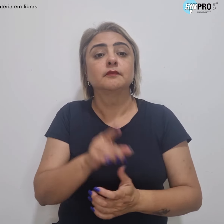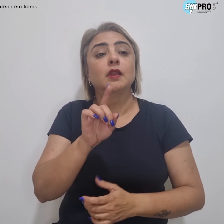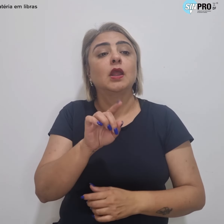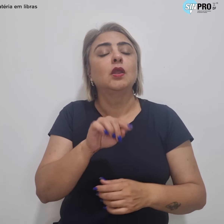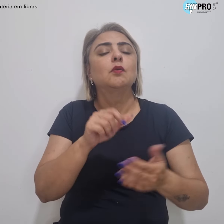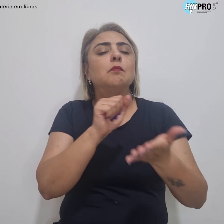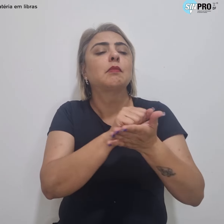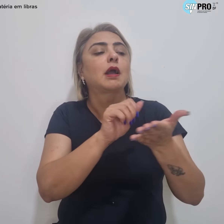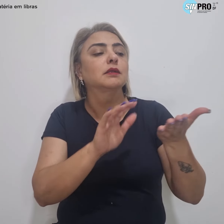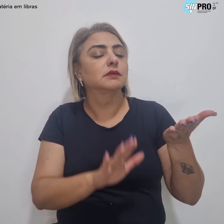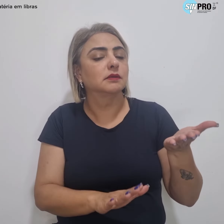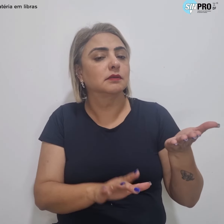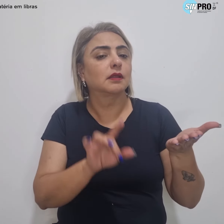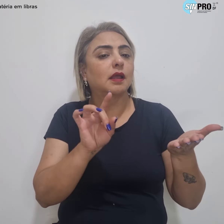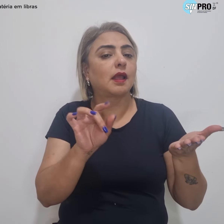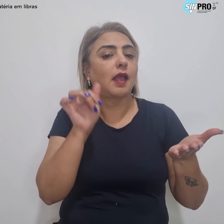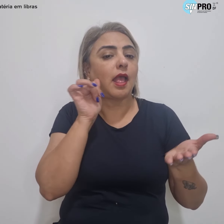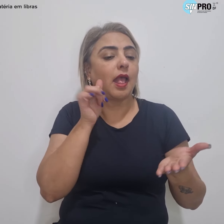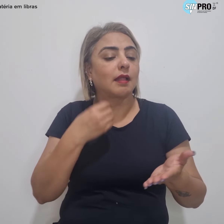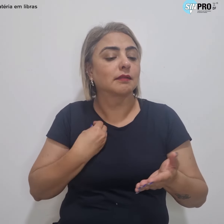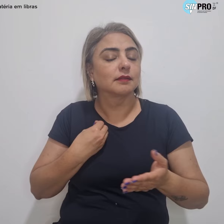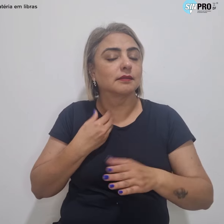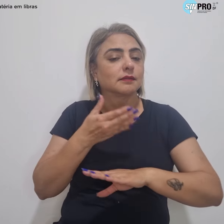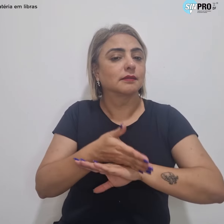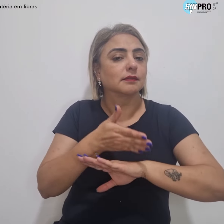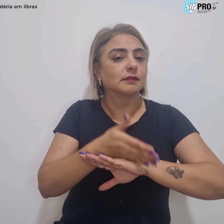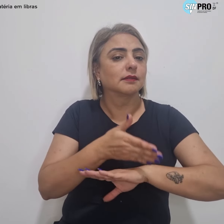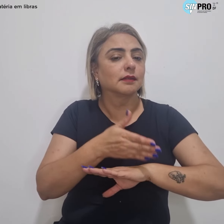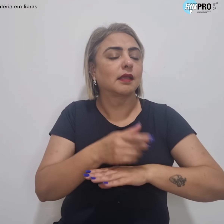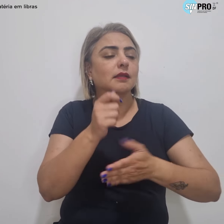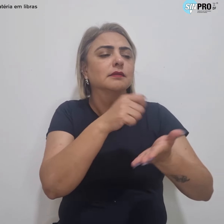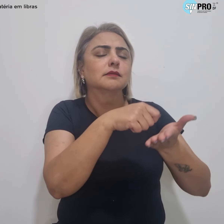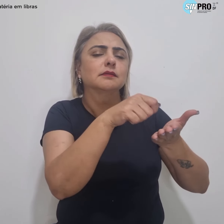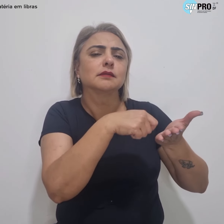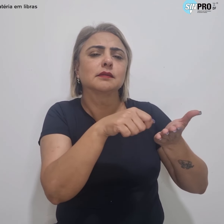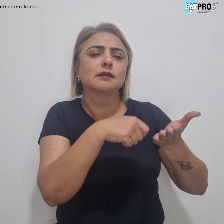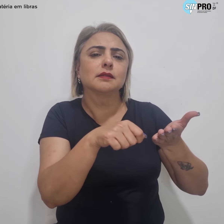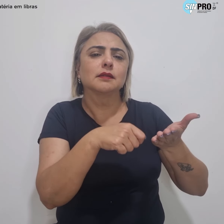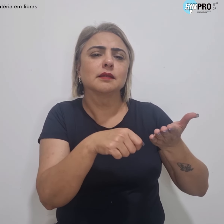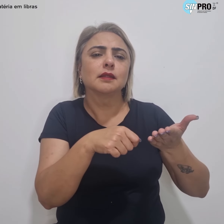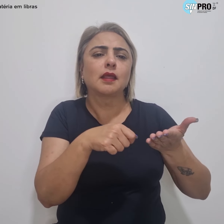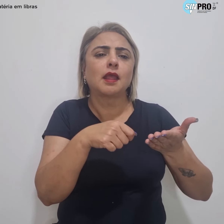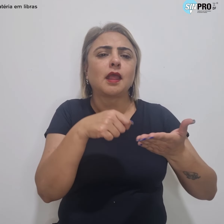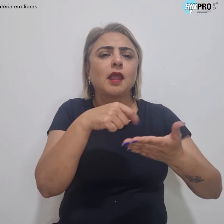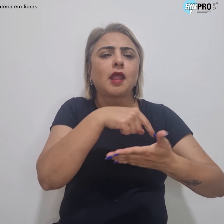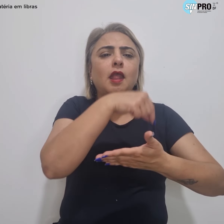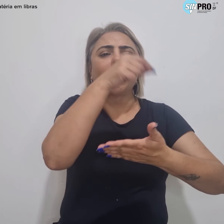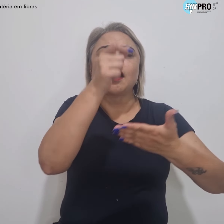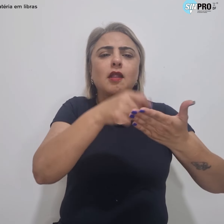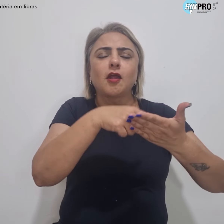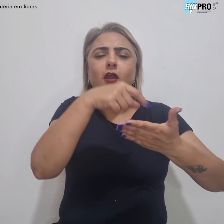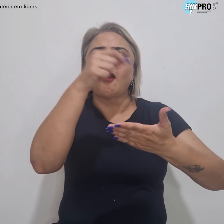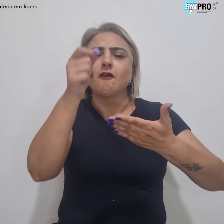atividades, as participantes escreveram nas pétalas de uma grande margarida de papel